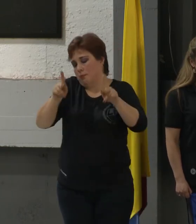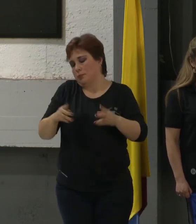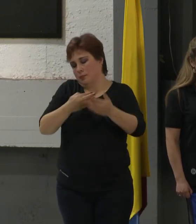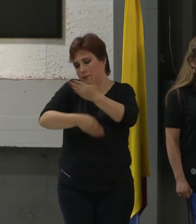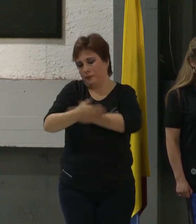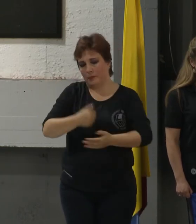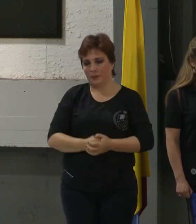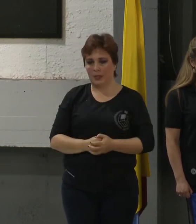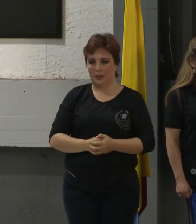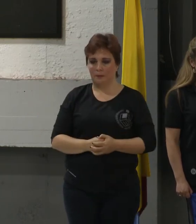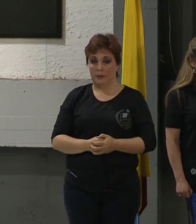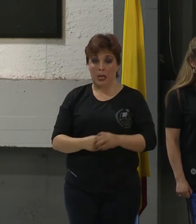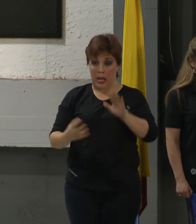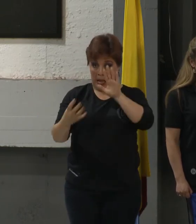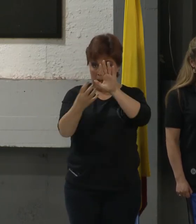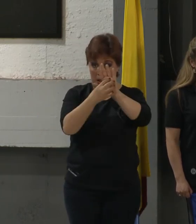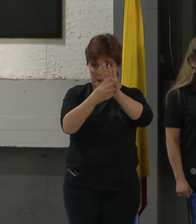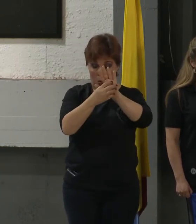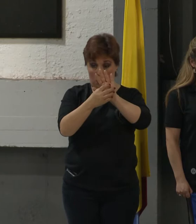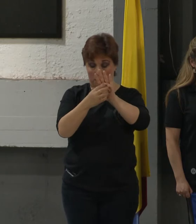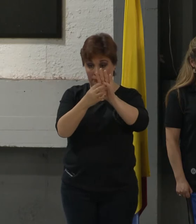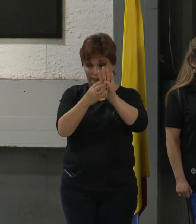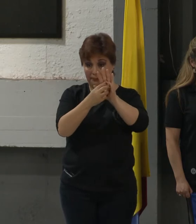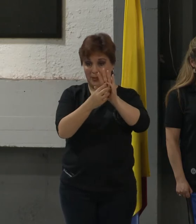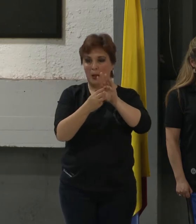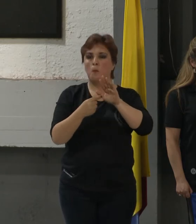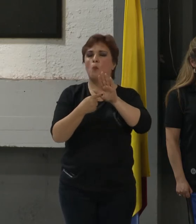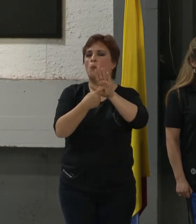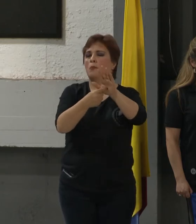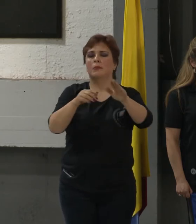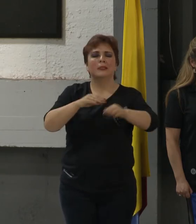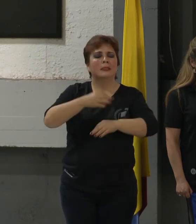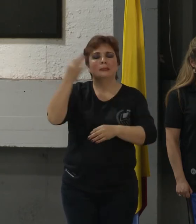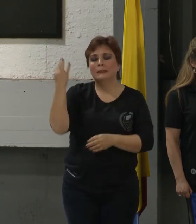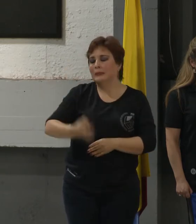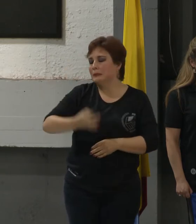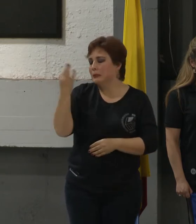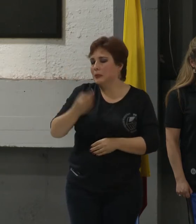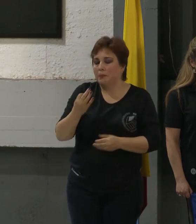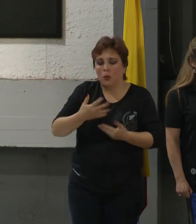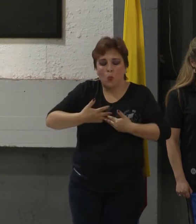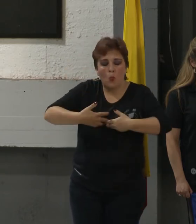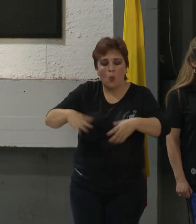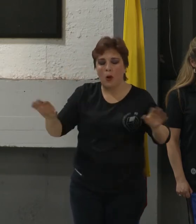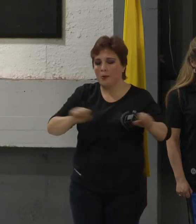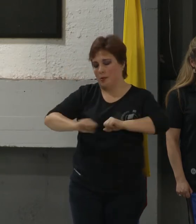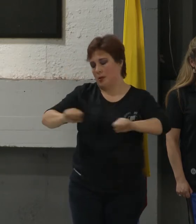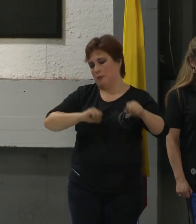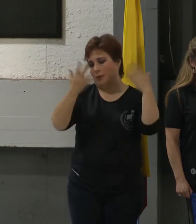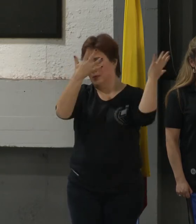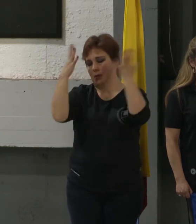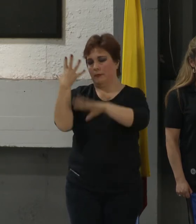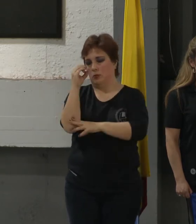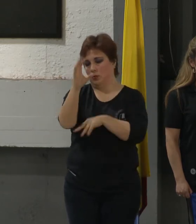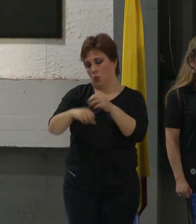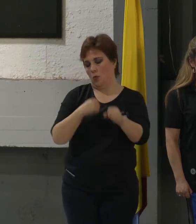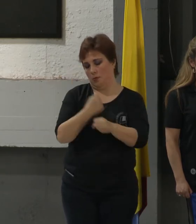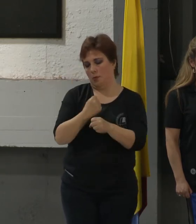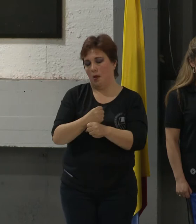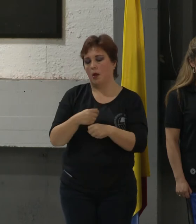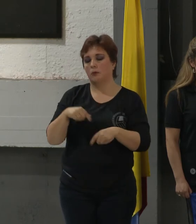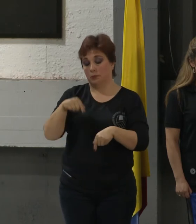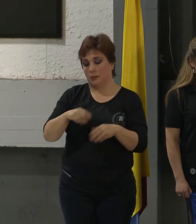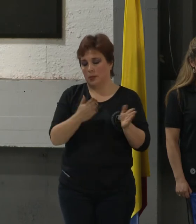el lobo ganador será usado en todos los textos y contextos de la celebración de los 50 años del programa de formación